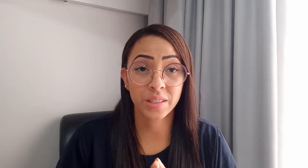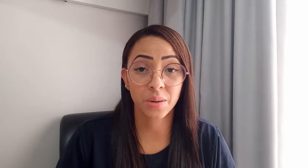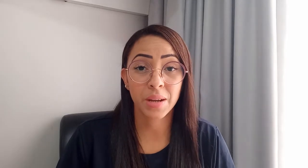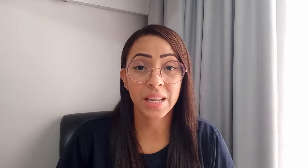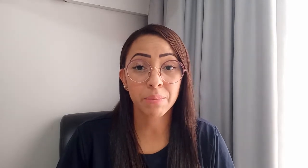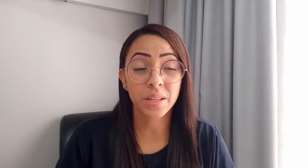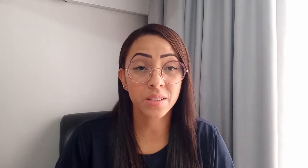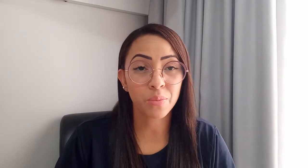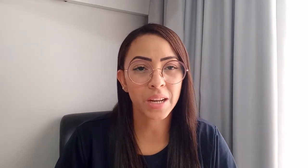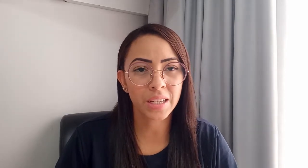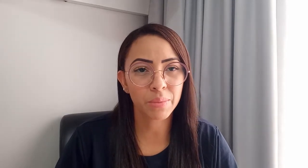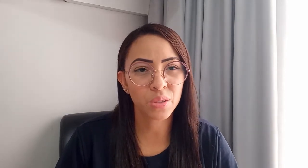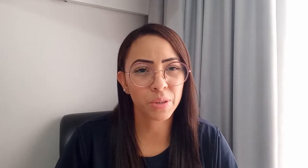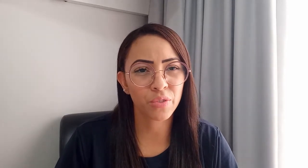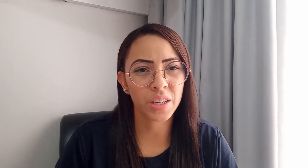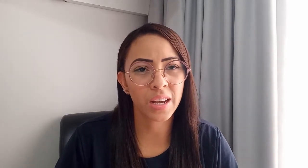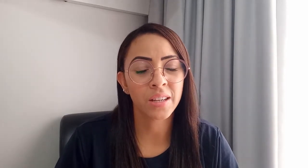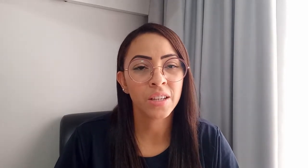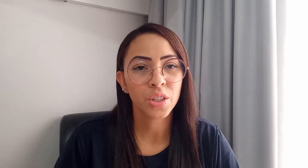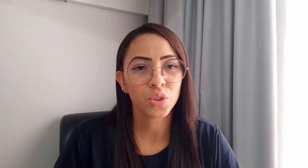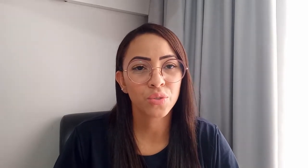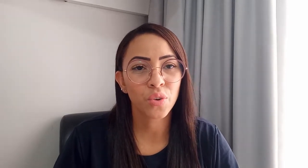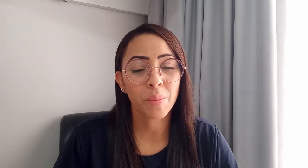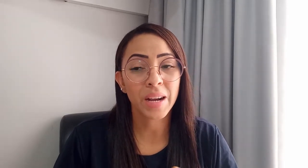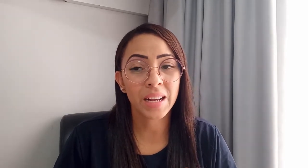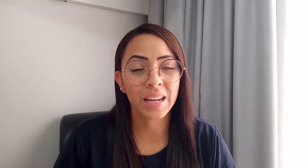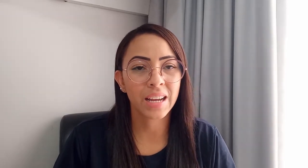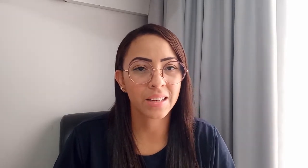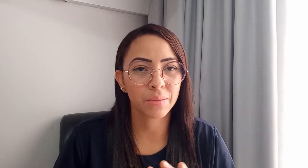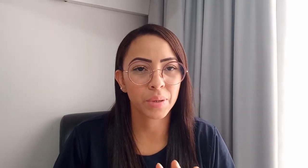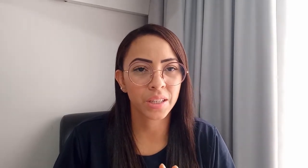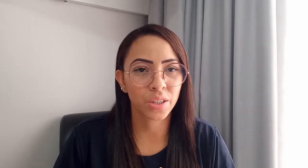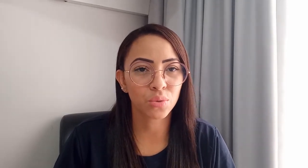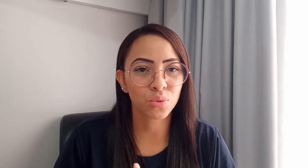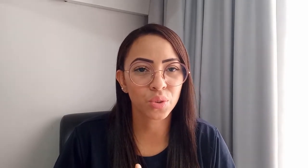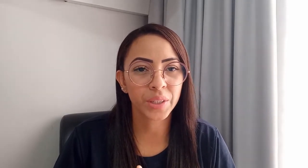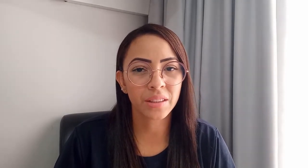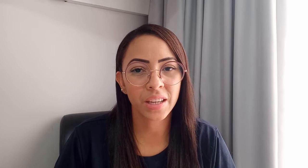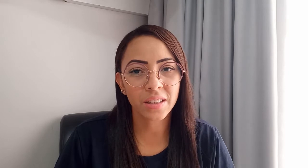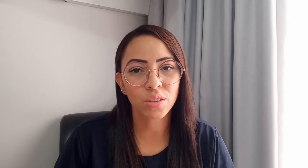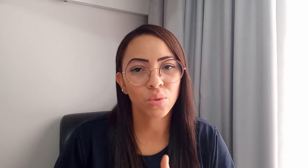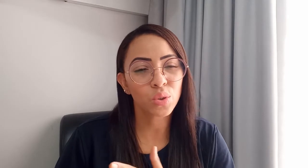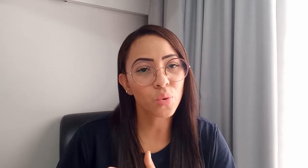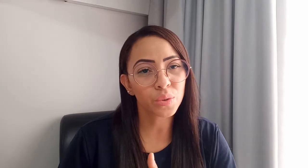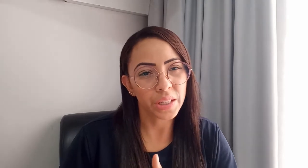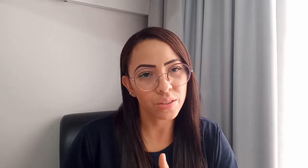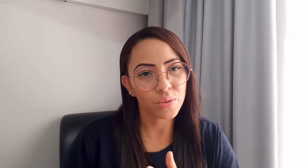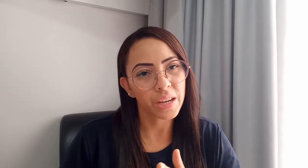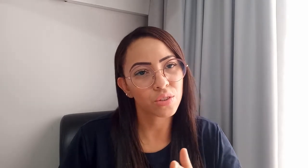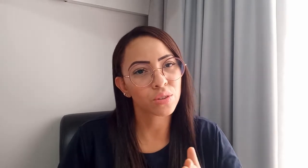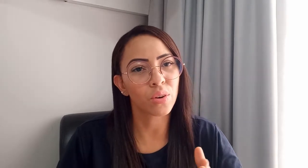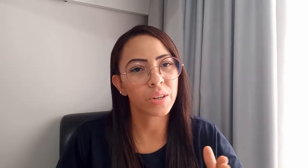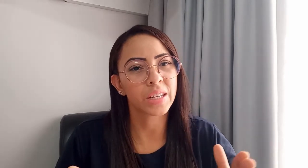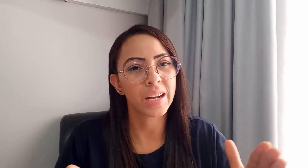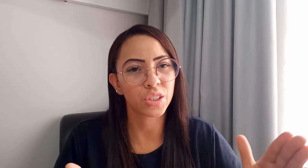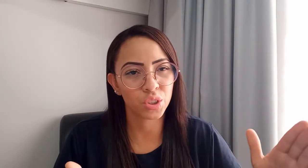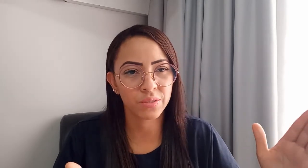uma adaptação para Libras para ficar de forma clara, para que o surdo entenda todo o contexto e a história narrativa da